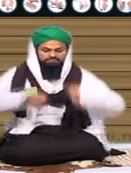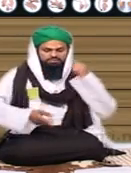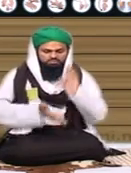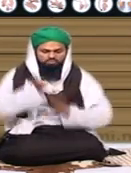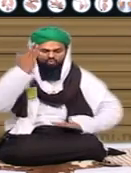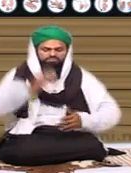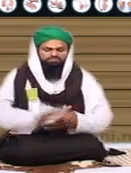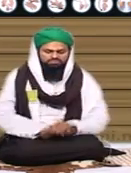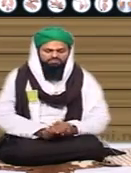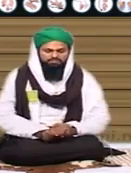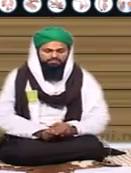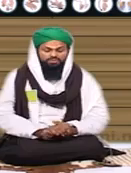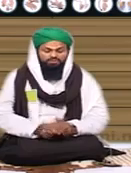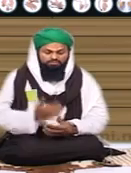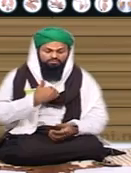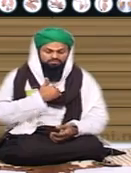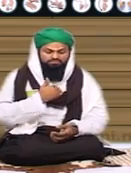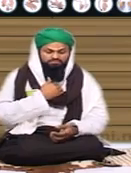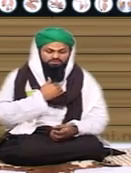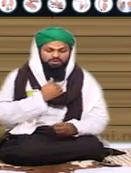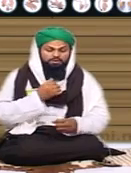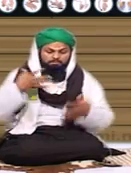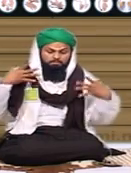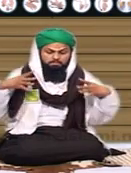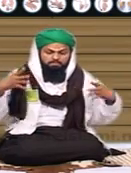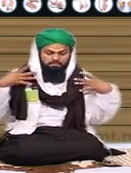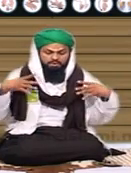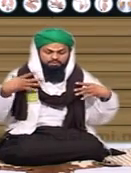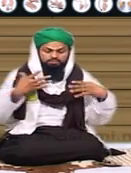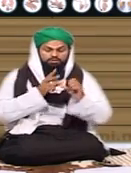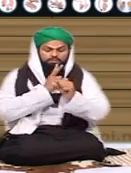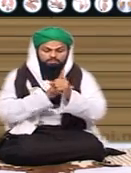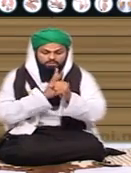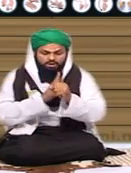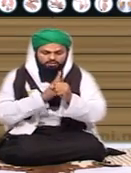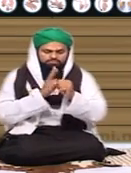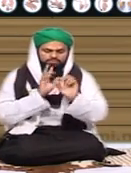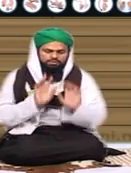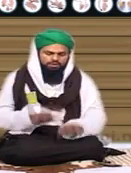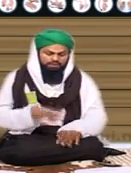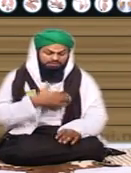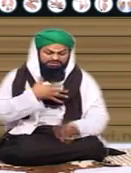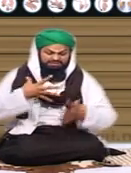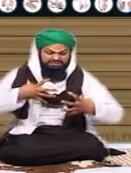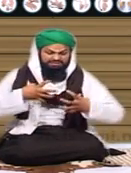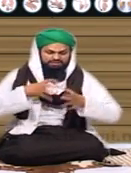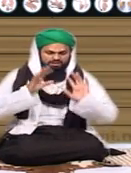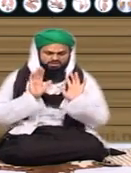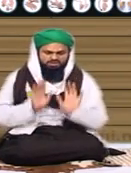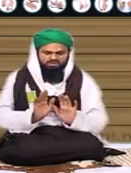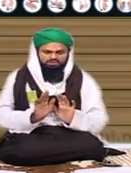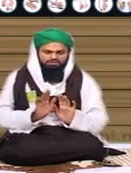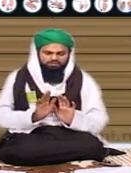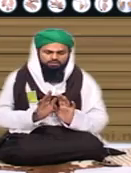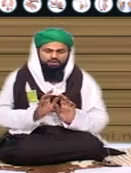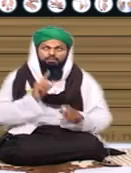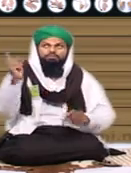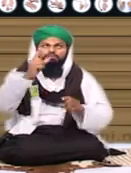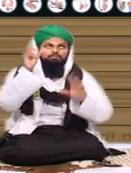ہے, مطلب دوران جو ہے بڑھ جاتا ہے اور پورا زور لگتا ہے, اس کو محنت پڑتی ہے تو پسینے آتے ہیں, وہ تھکن لگتی ہے اس کو. تو یہ کہ